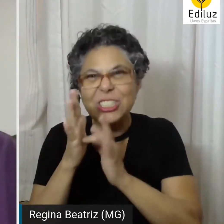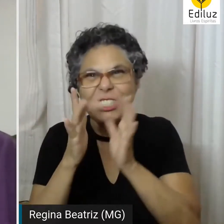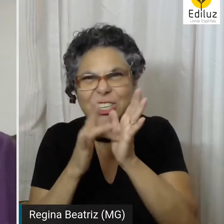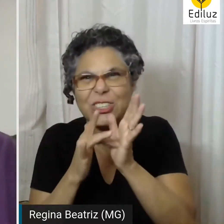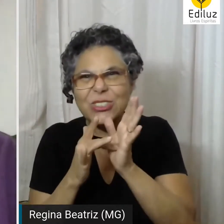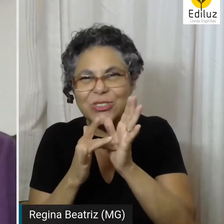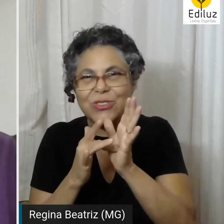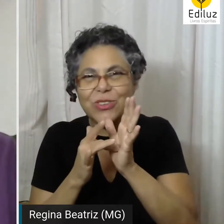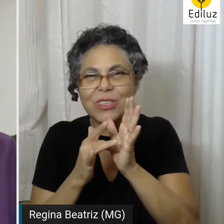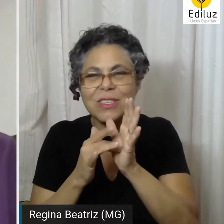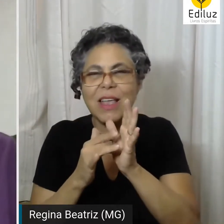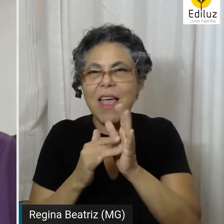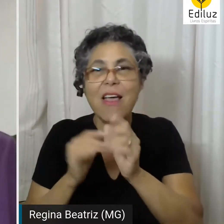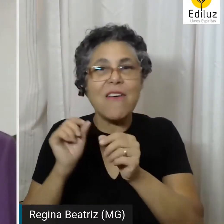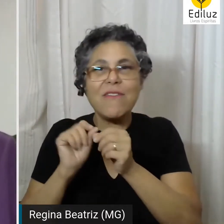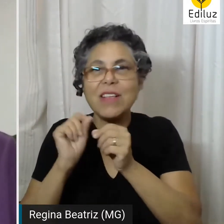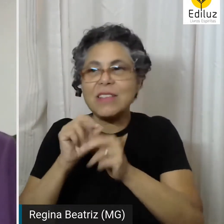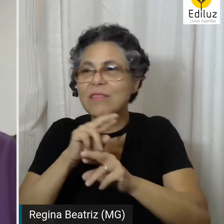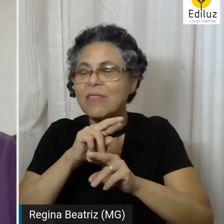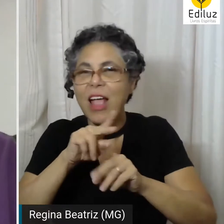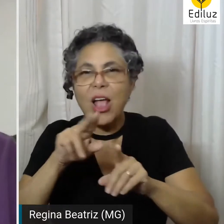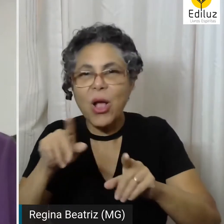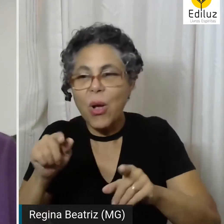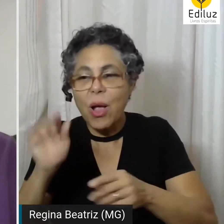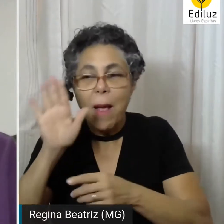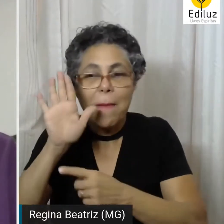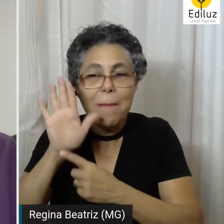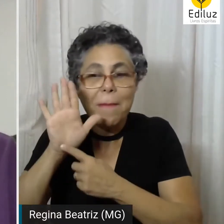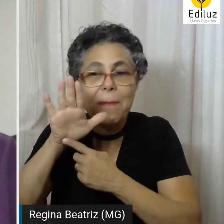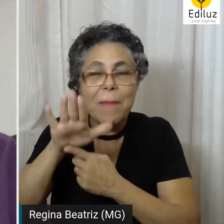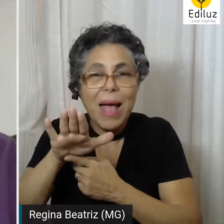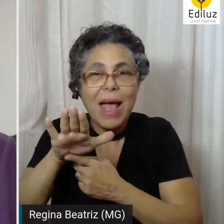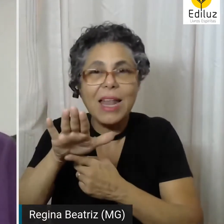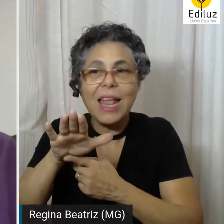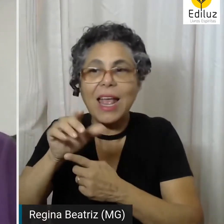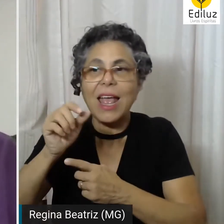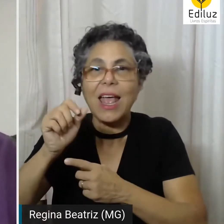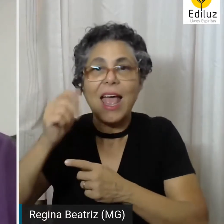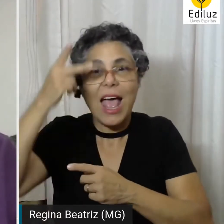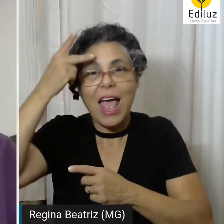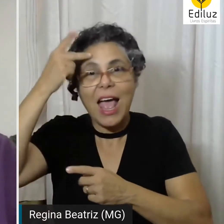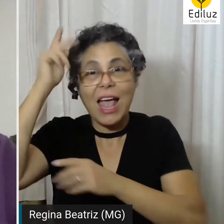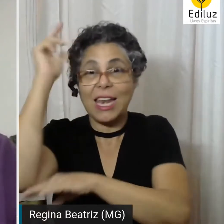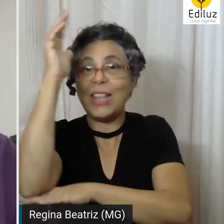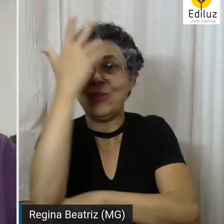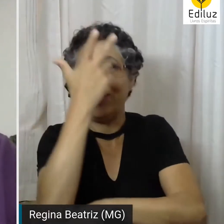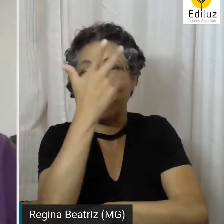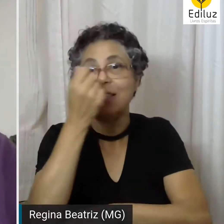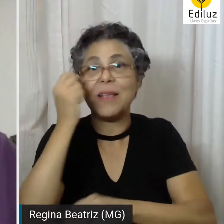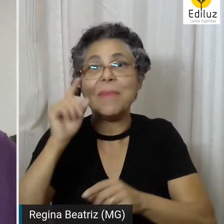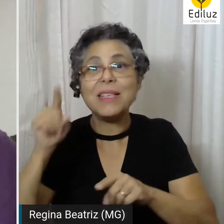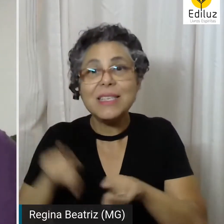atuar sob elas, mas que olhava o profundo de cada um.